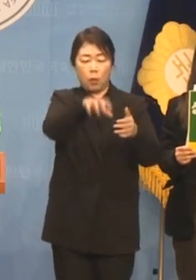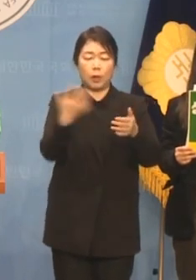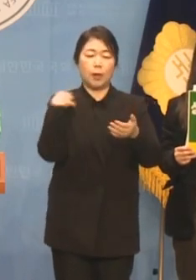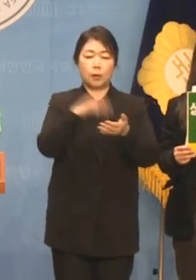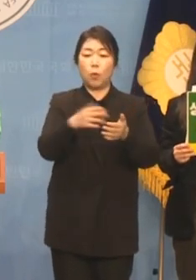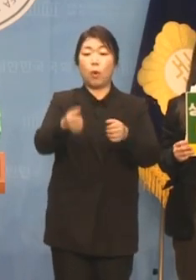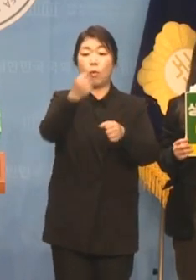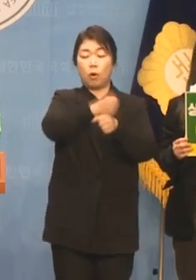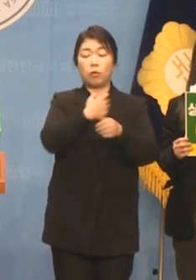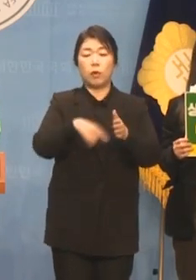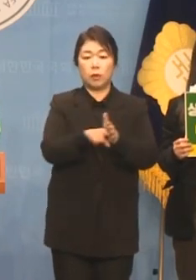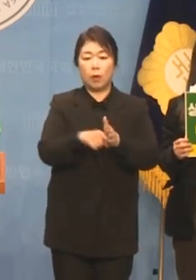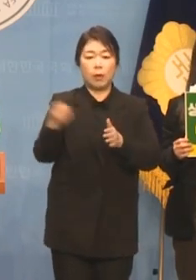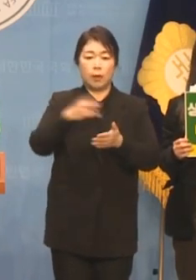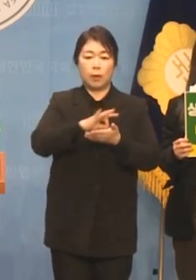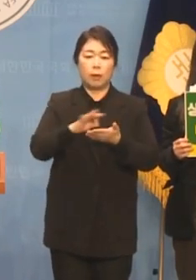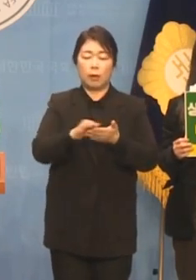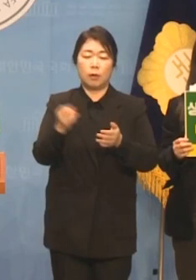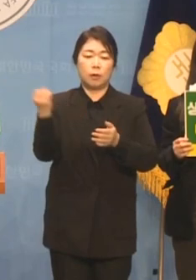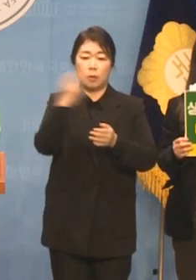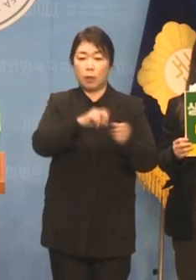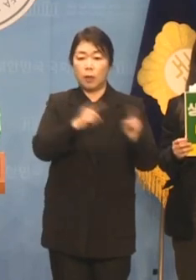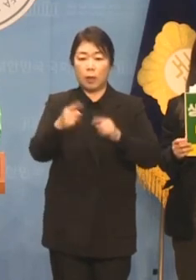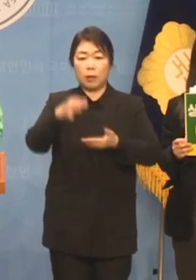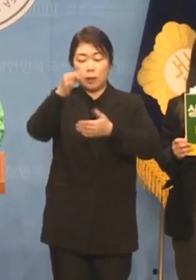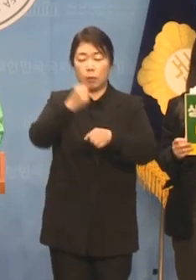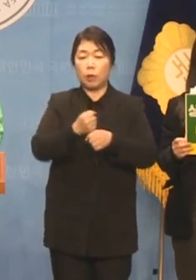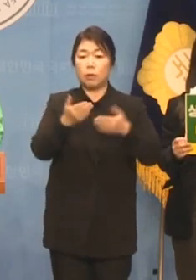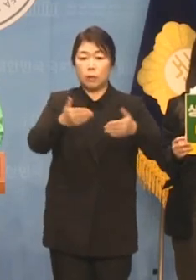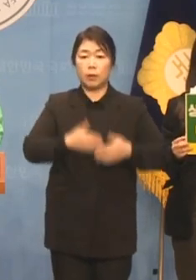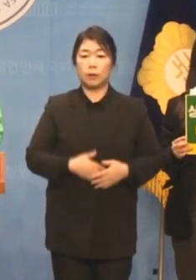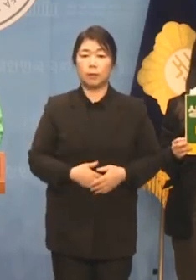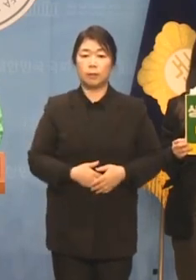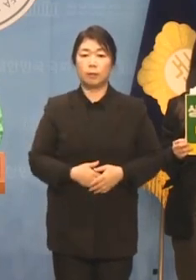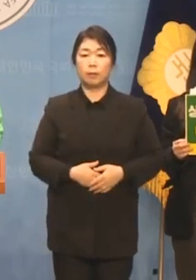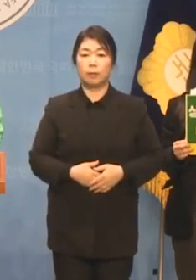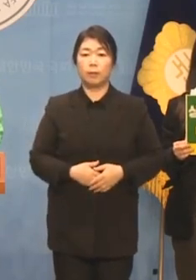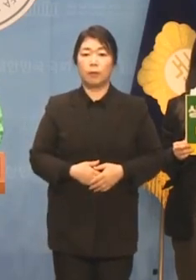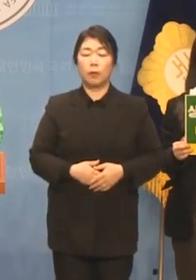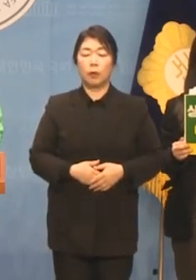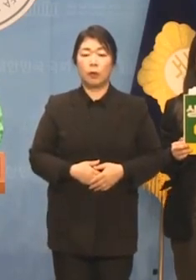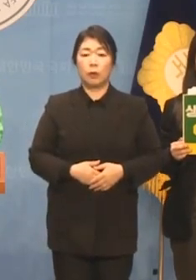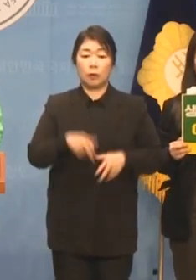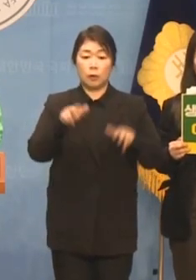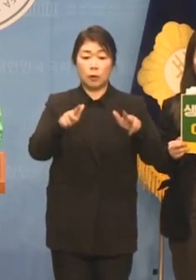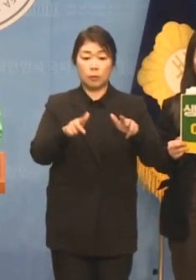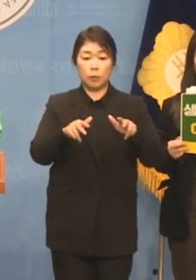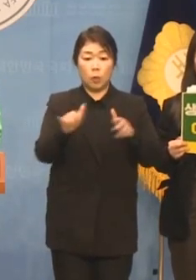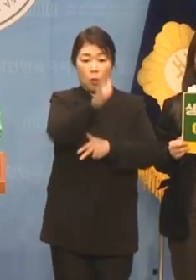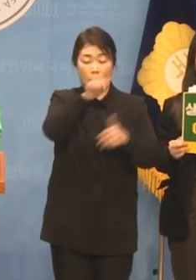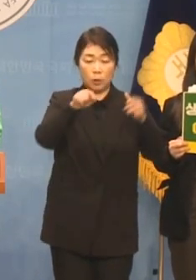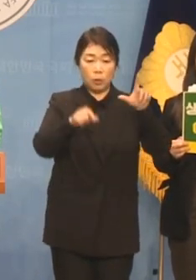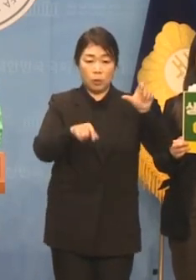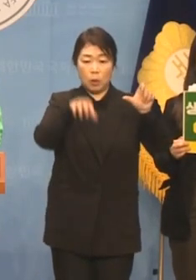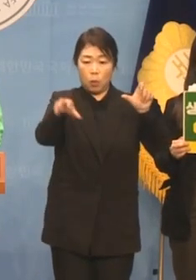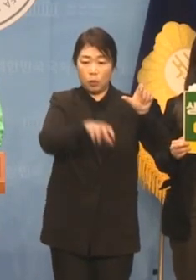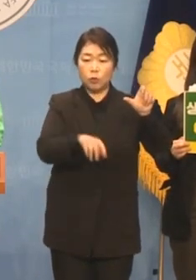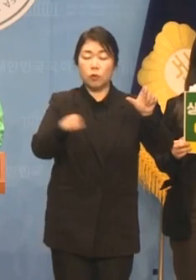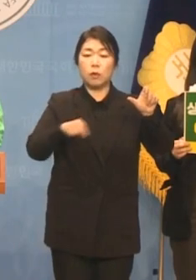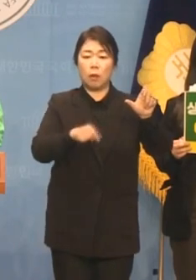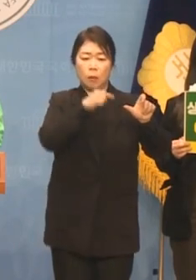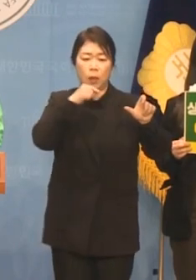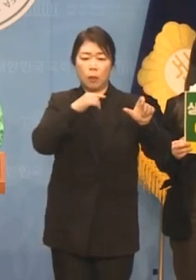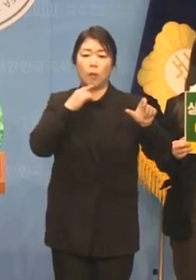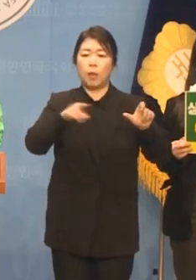학살 재생 기금을 조성할 것입니다 또한 이미 있는 국내공항 15곳 중 어 적자인